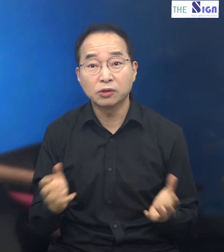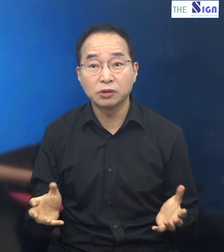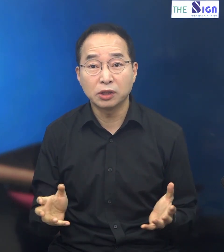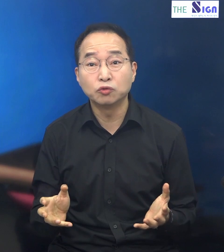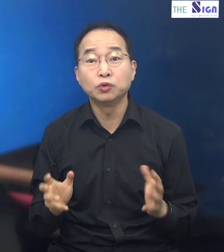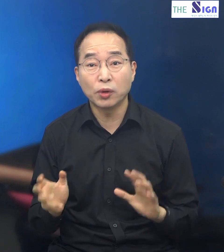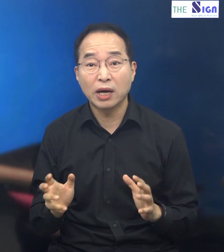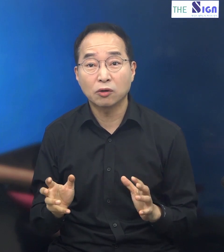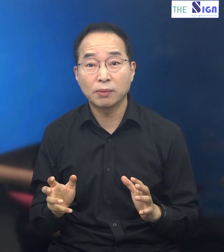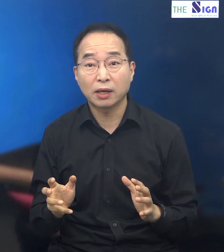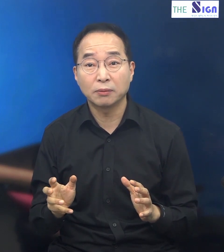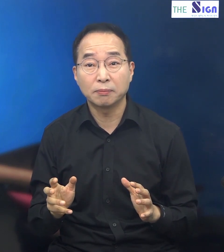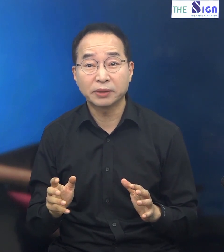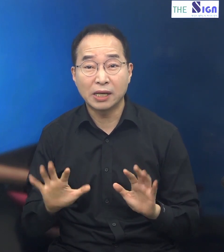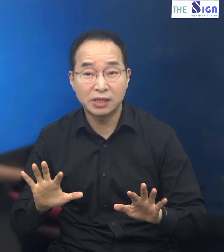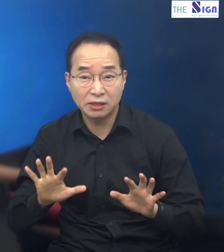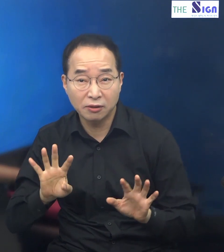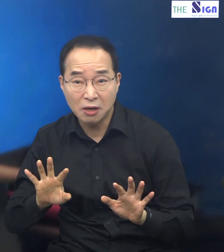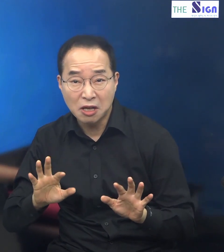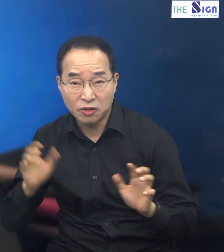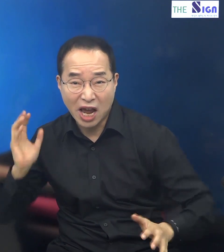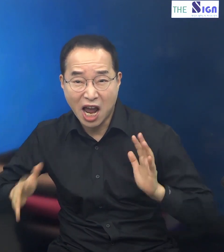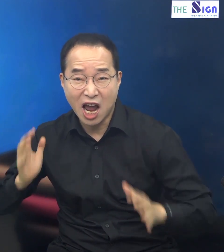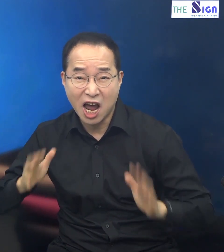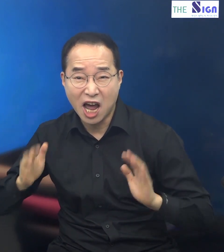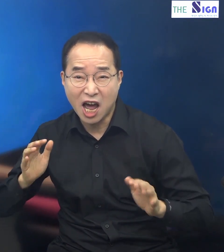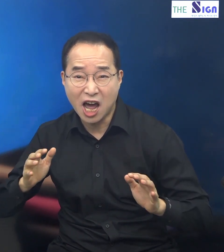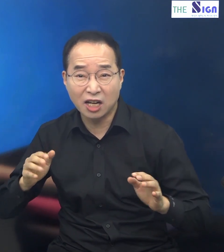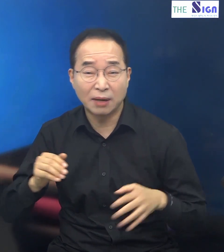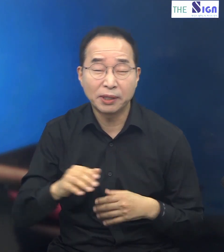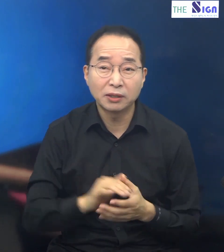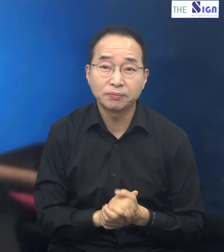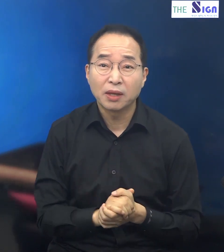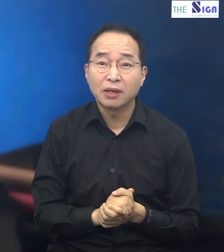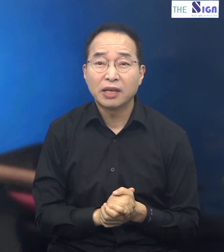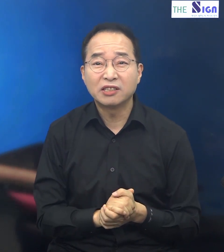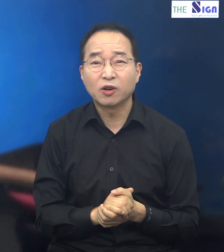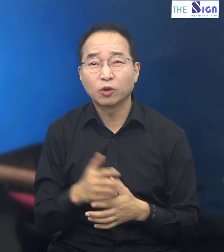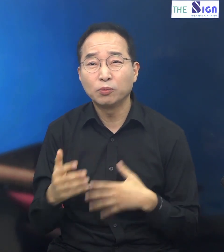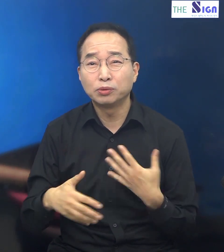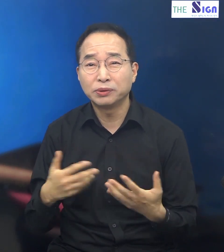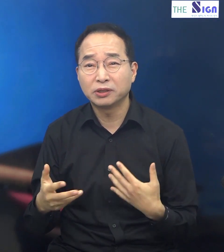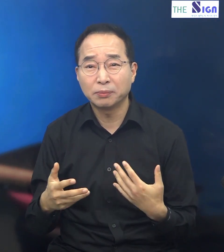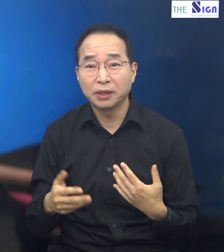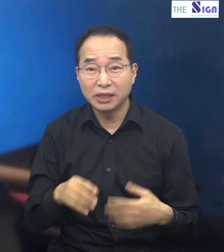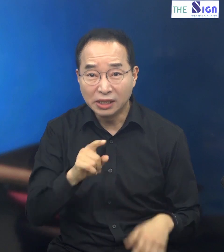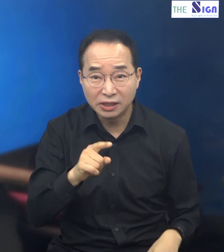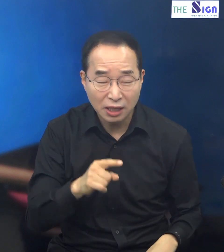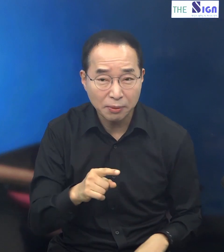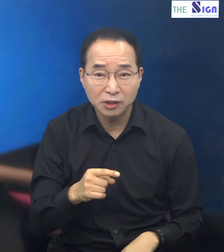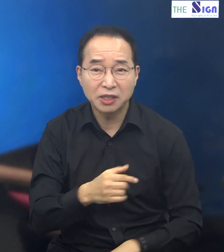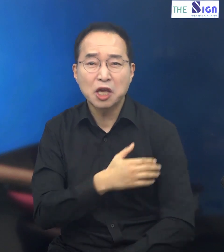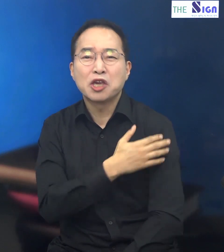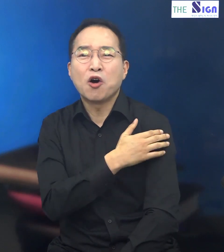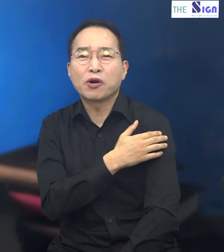이제 운동회 하고 막 그러면 달리기에서 쫙 하면은 예전에 어떤 부분이 있으면 1등 하면 이제